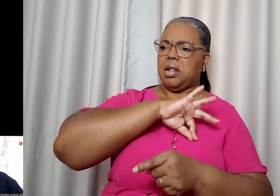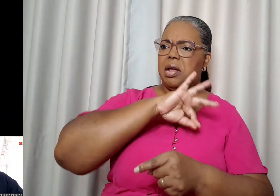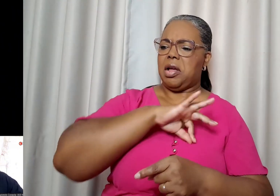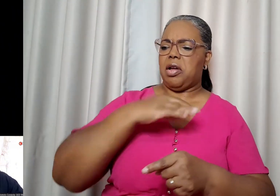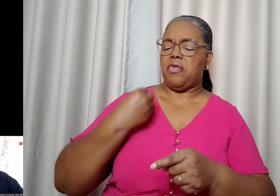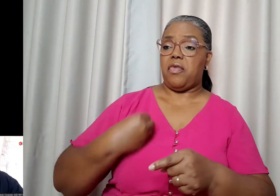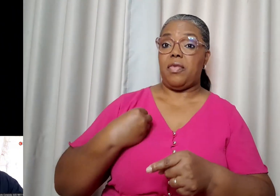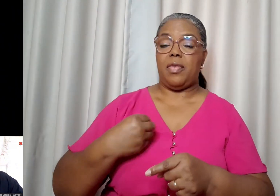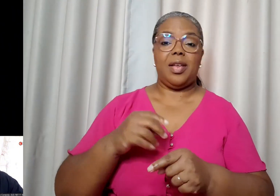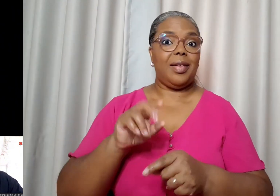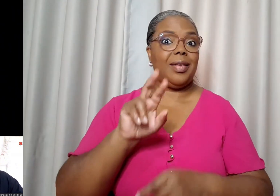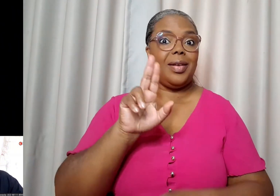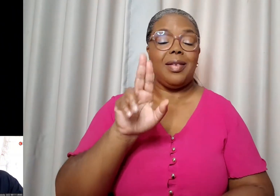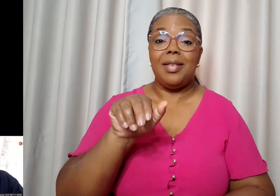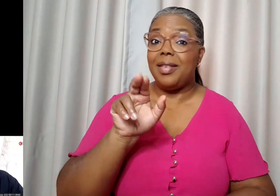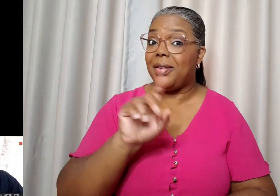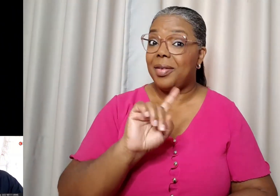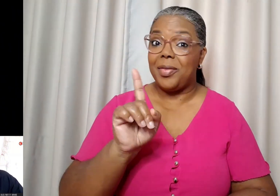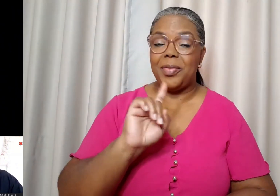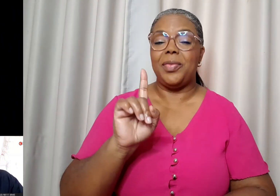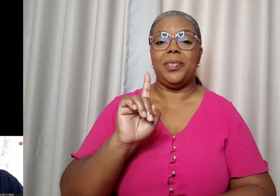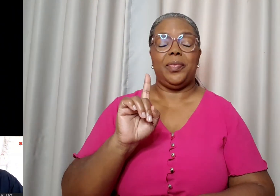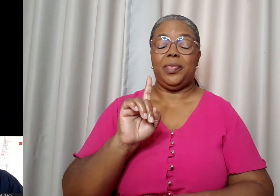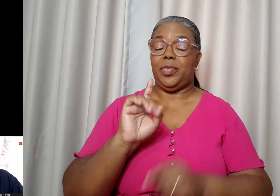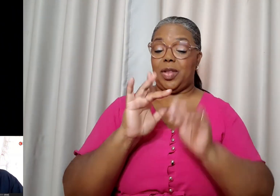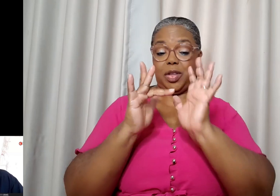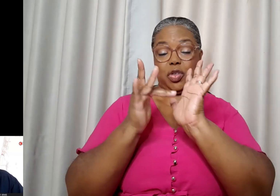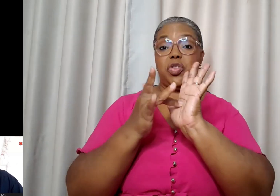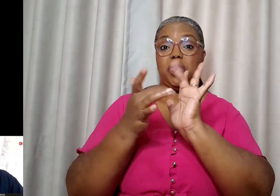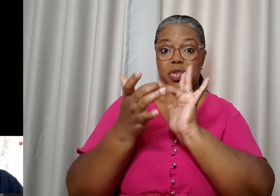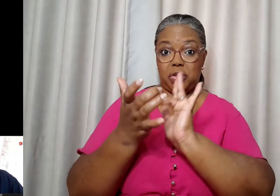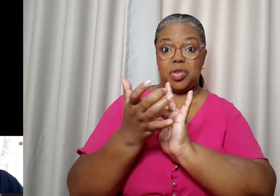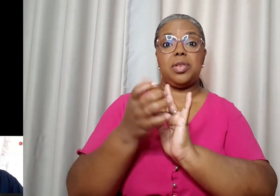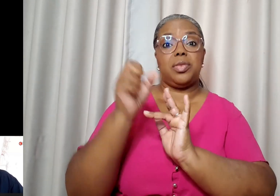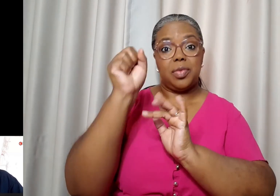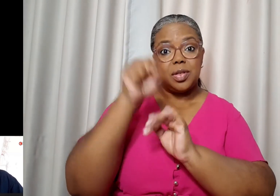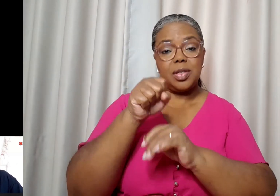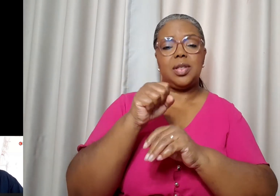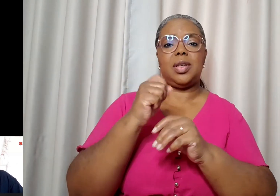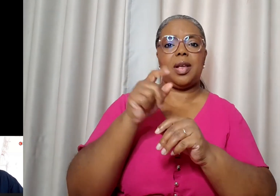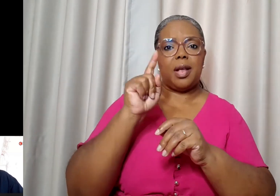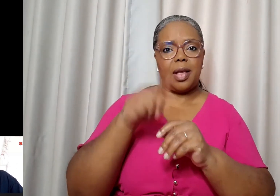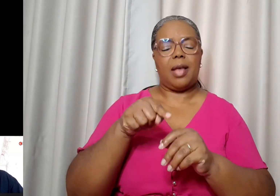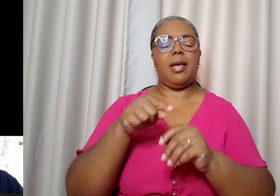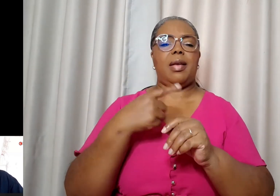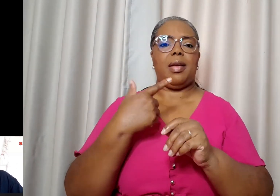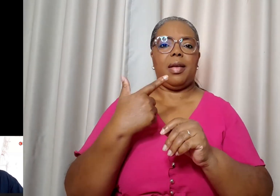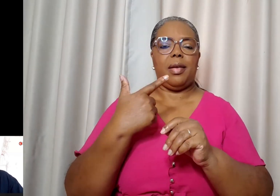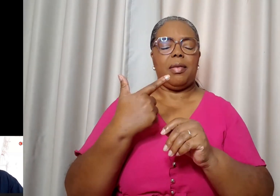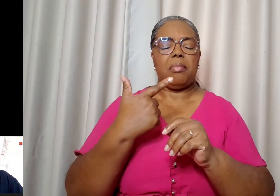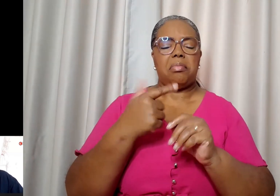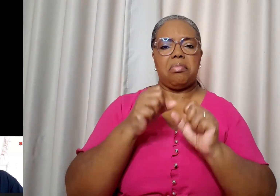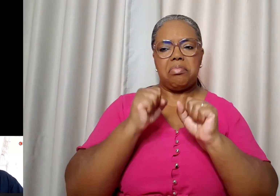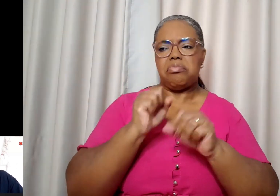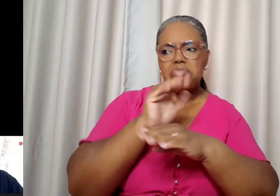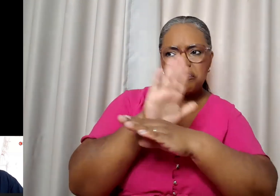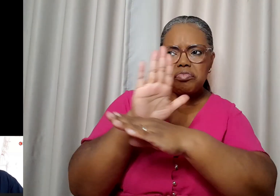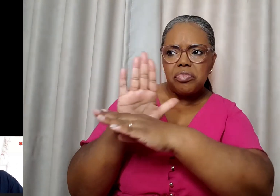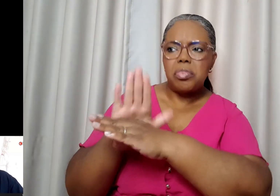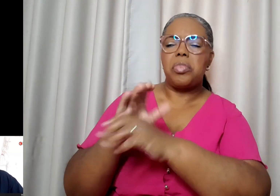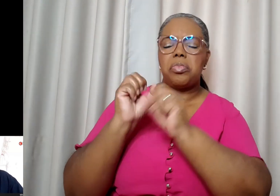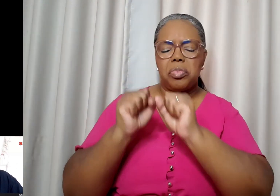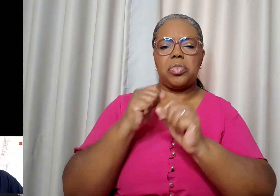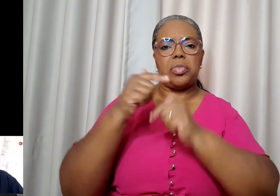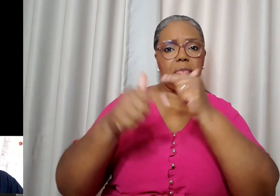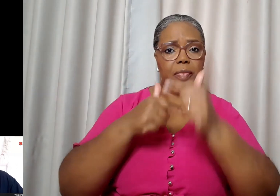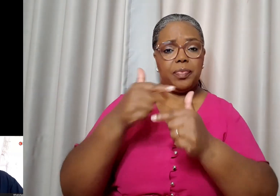Jamais. Então, quer dizer, um versículo ou uma história em si, uma parábola, pega